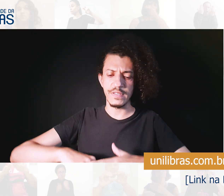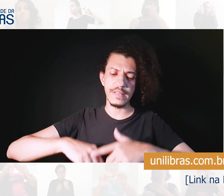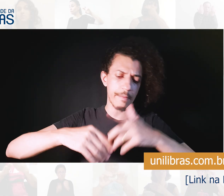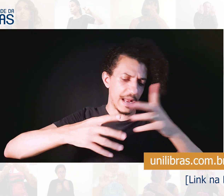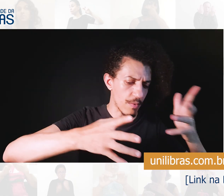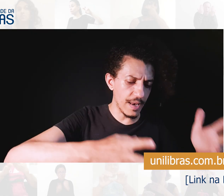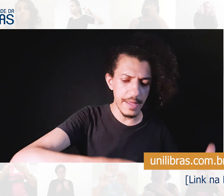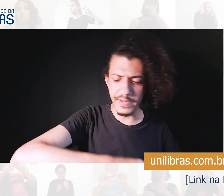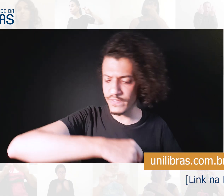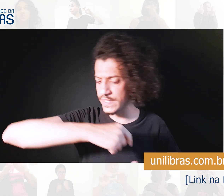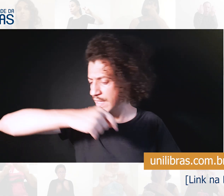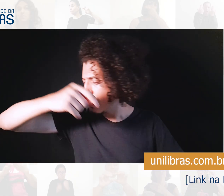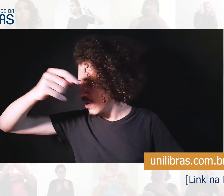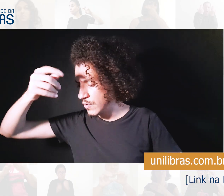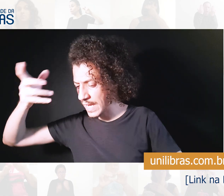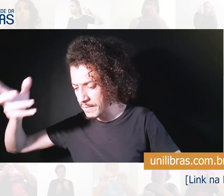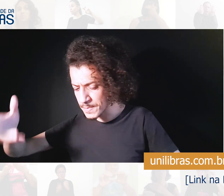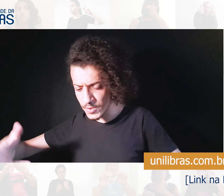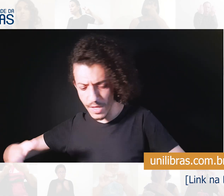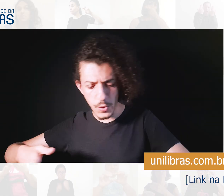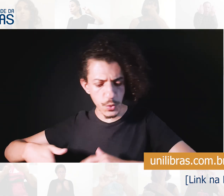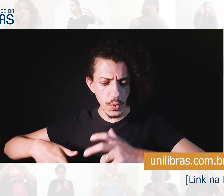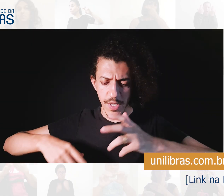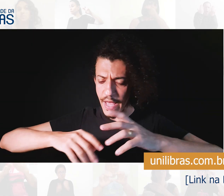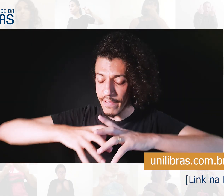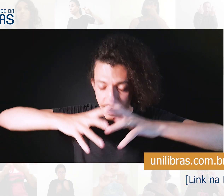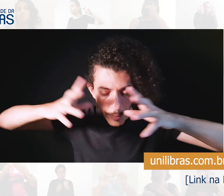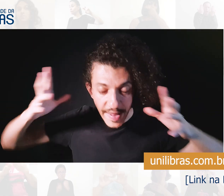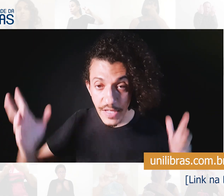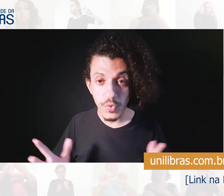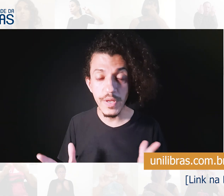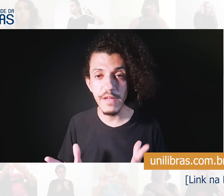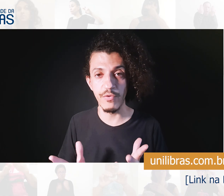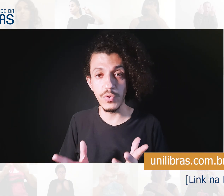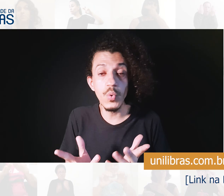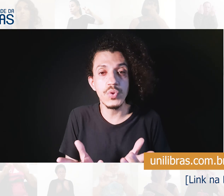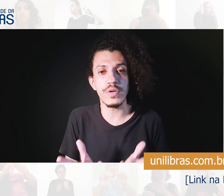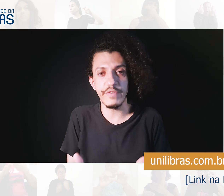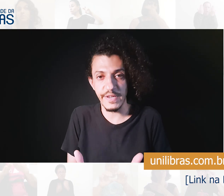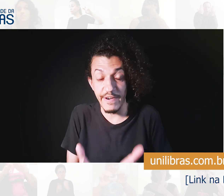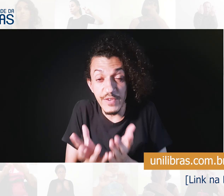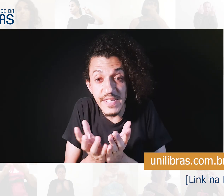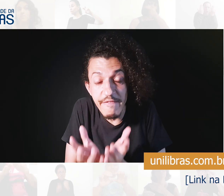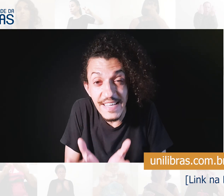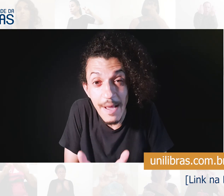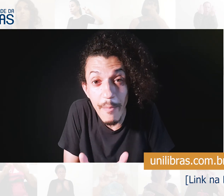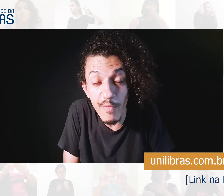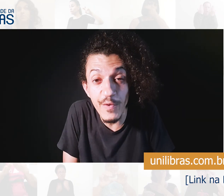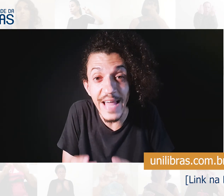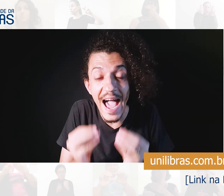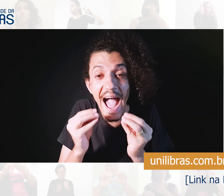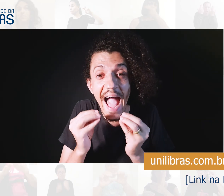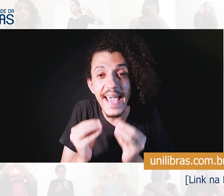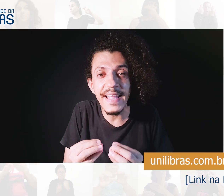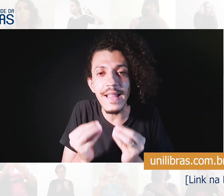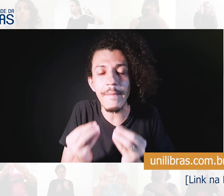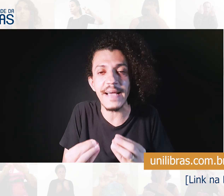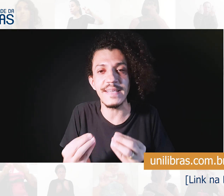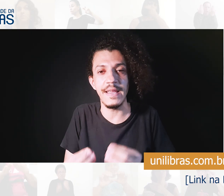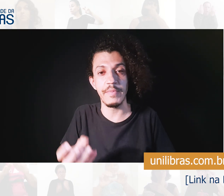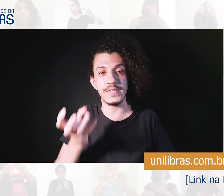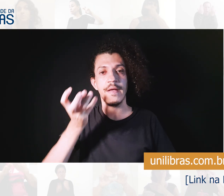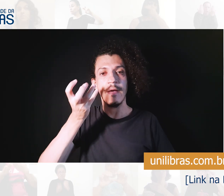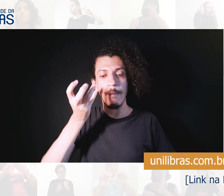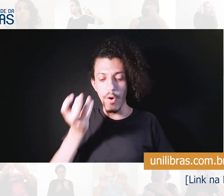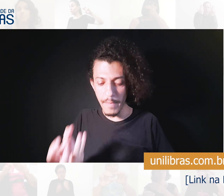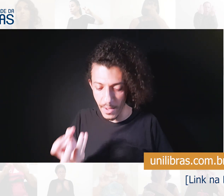faz, se trabalha com a Libras, se você usa a Libras para ajudar os surdos, independente do nível, do uso que você faz, você vai se aprofundar ainda mais